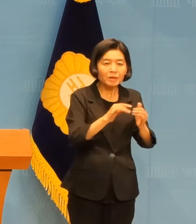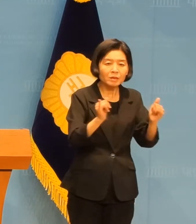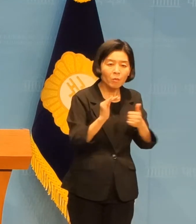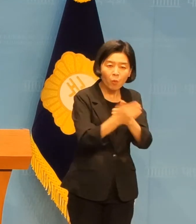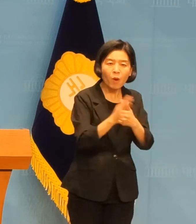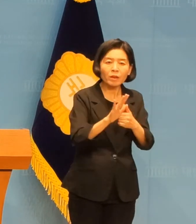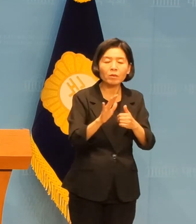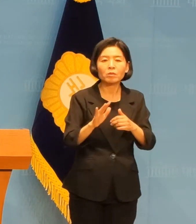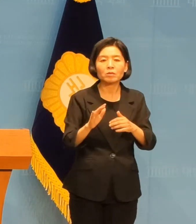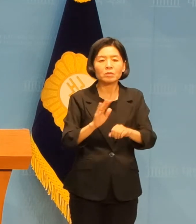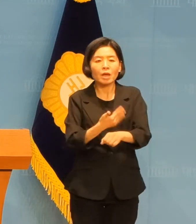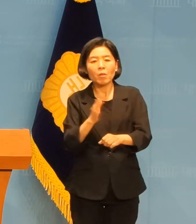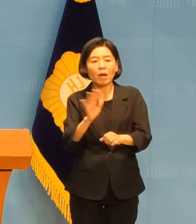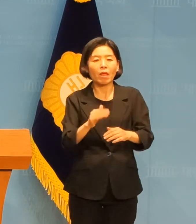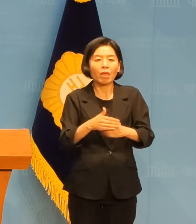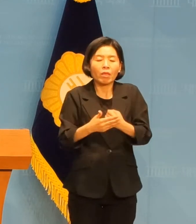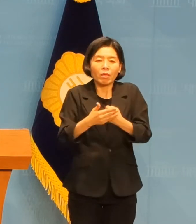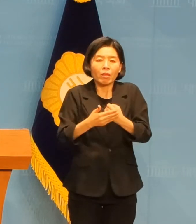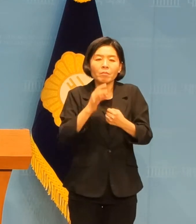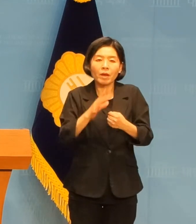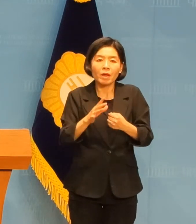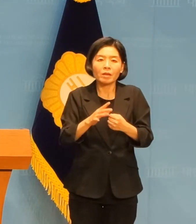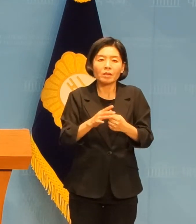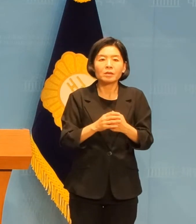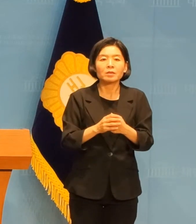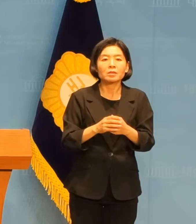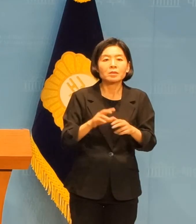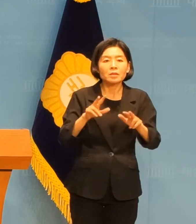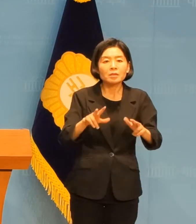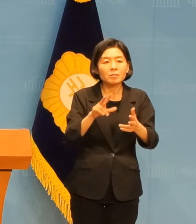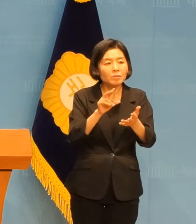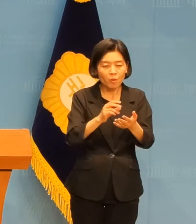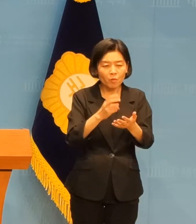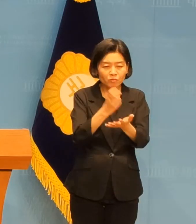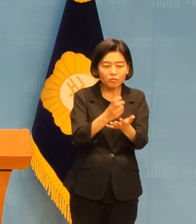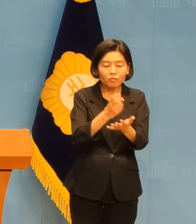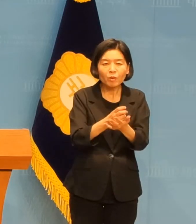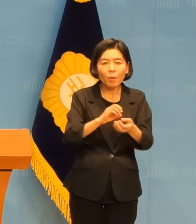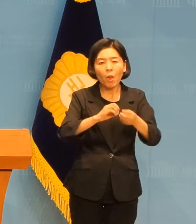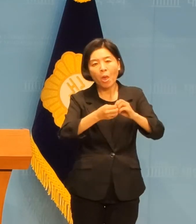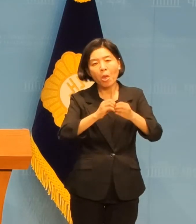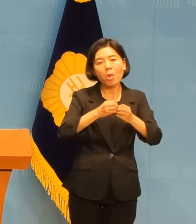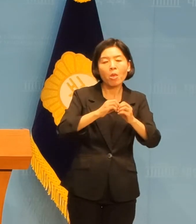산재 신청 유형까지 변경하게 만든 정황은 제도를 왜곡하고 한 것과